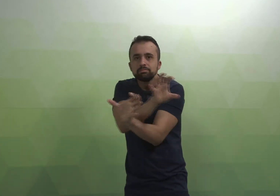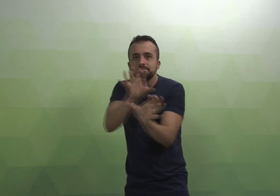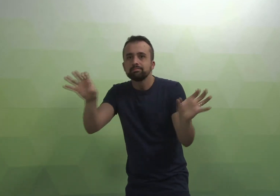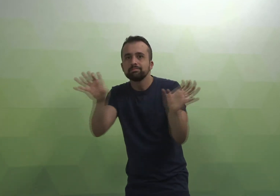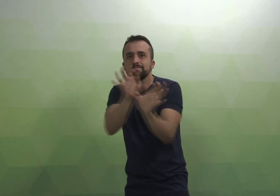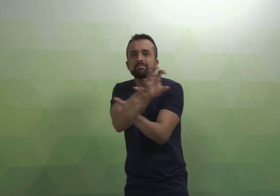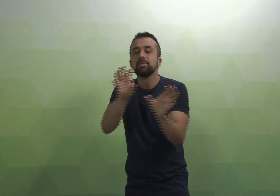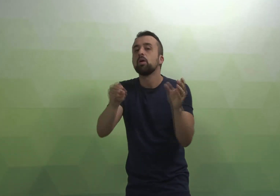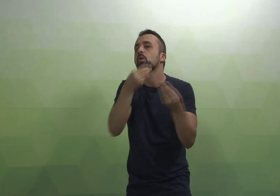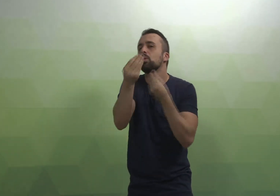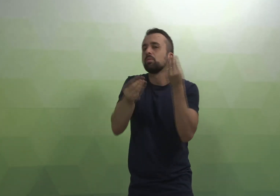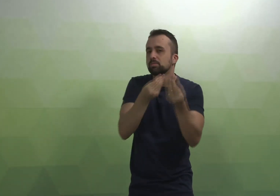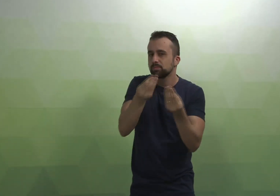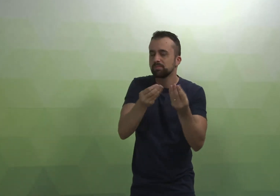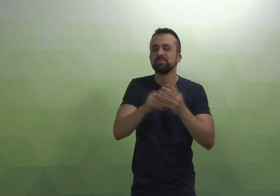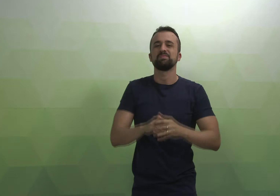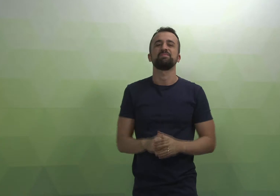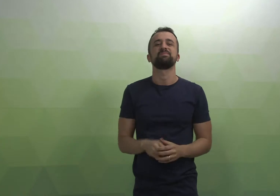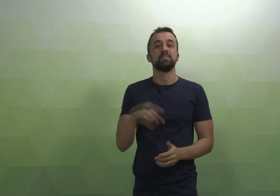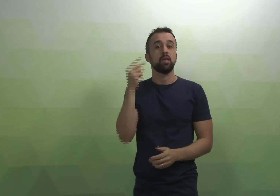entre suas partes.